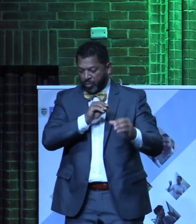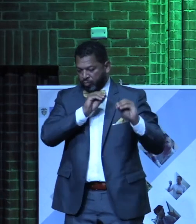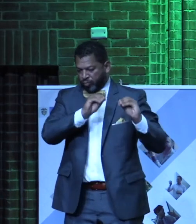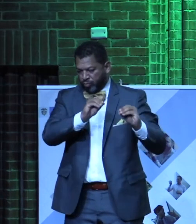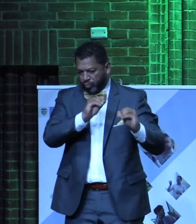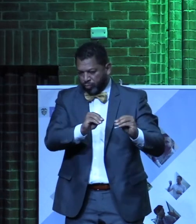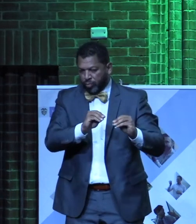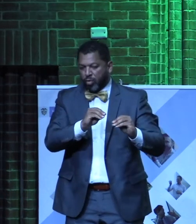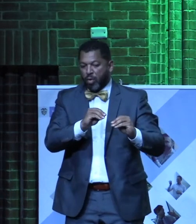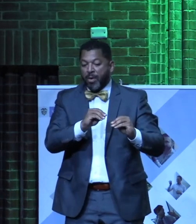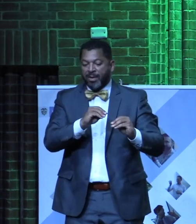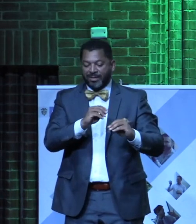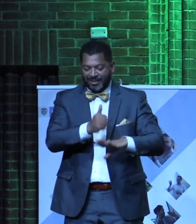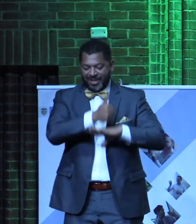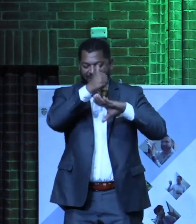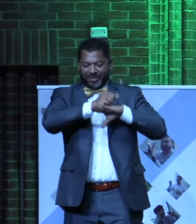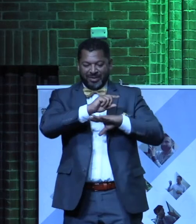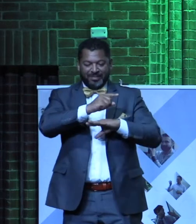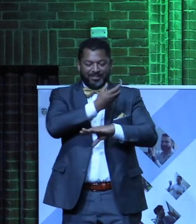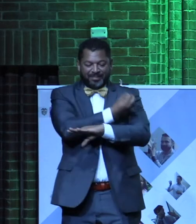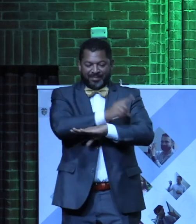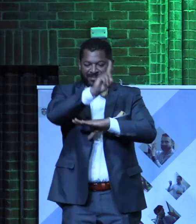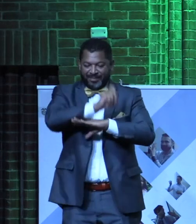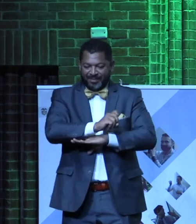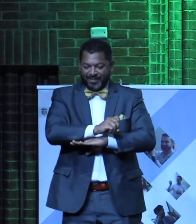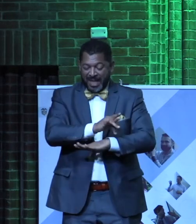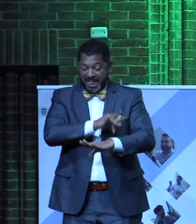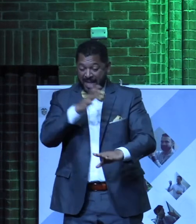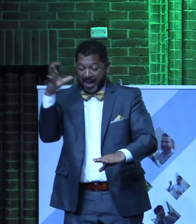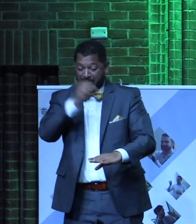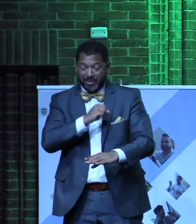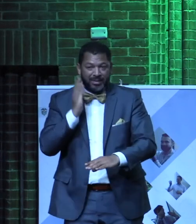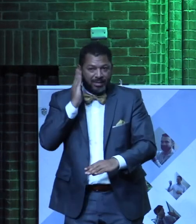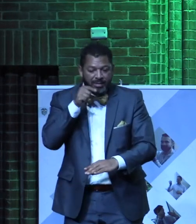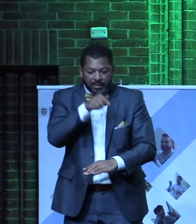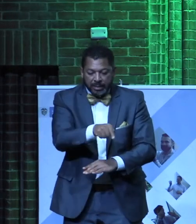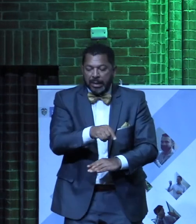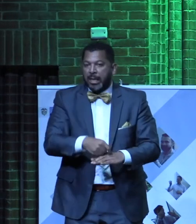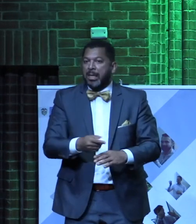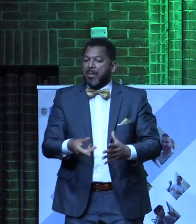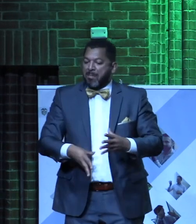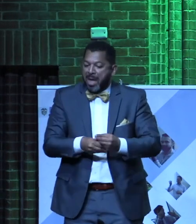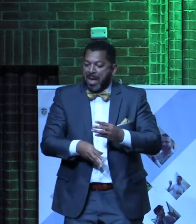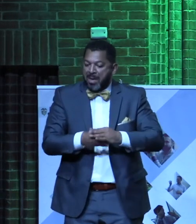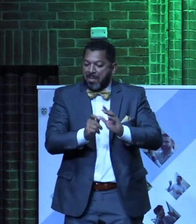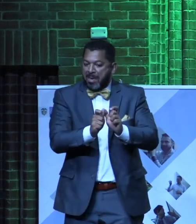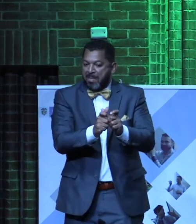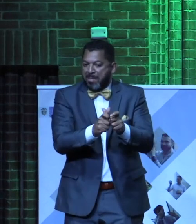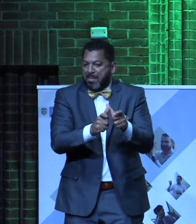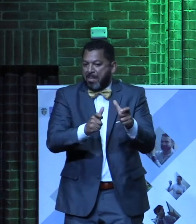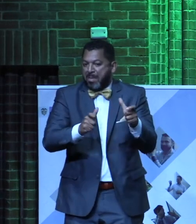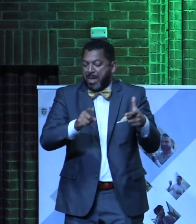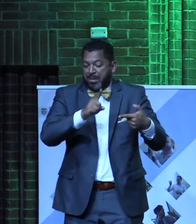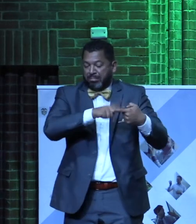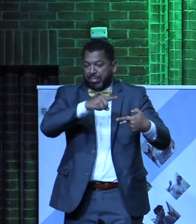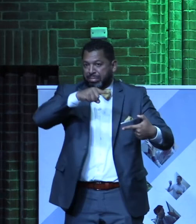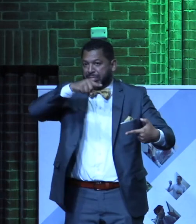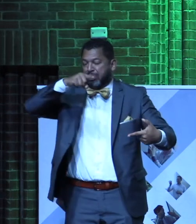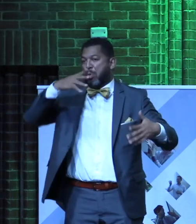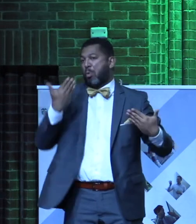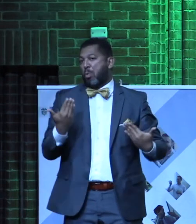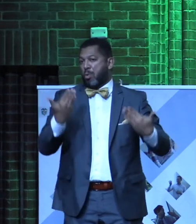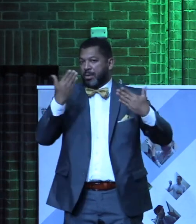de la Dirección de Primera Infancia en la detección temprana, pues sigue sumando porque ustedes saben que hay sectores